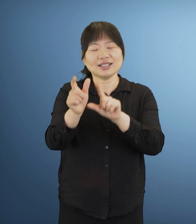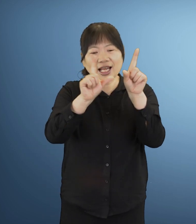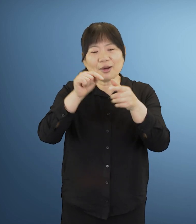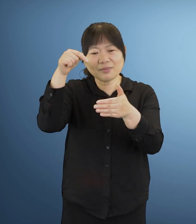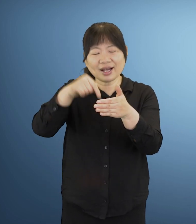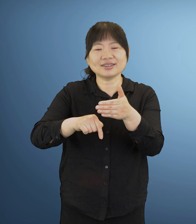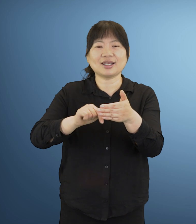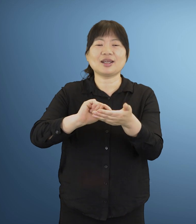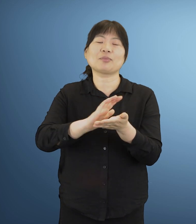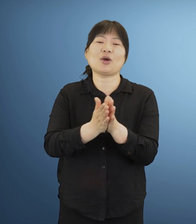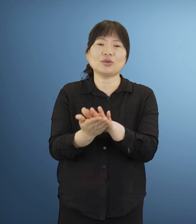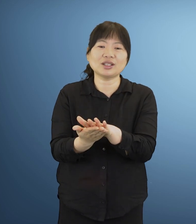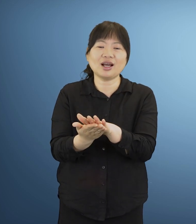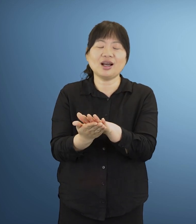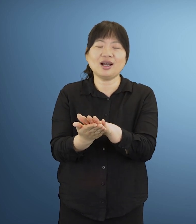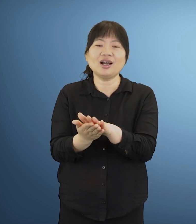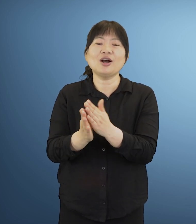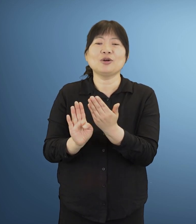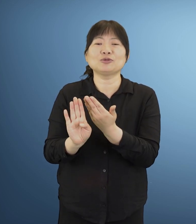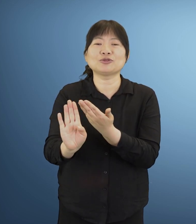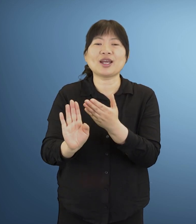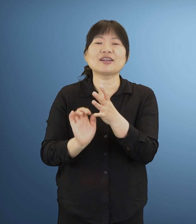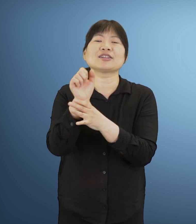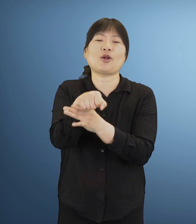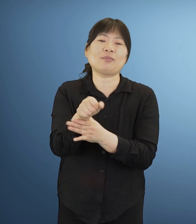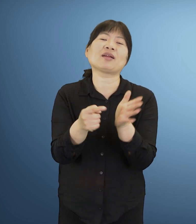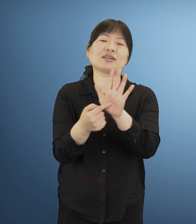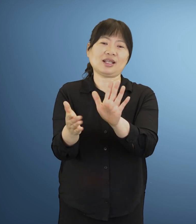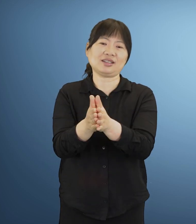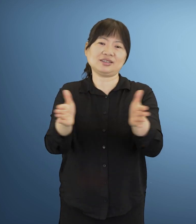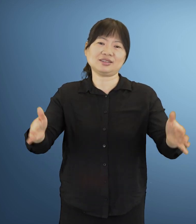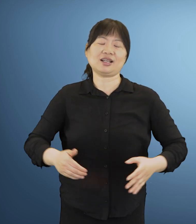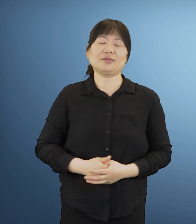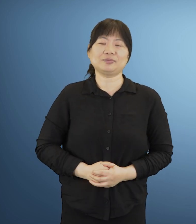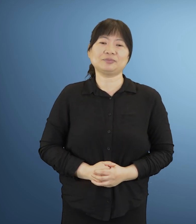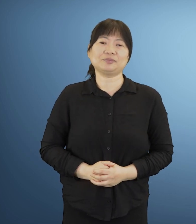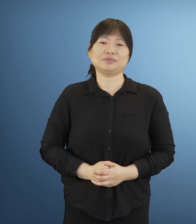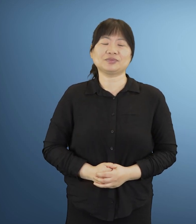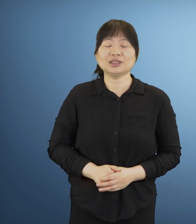열매. 여러분, 그러니까 이 비유는